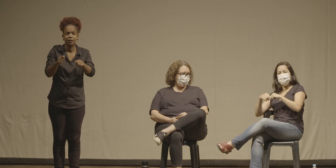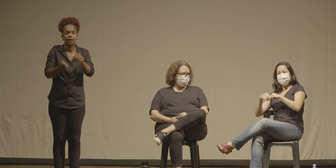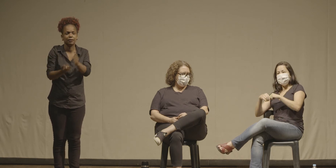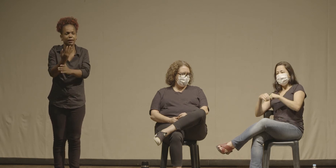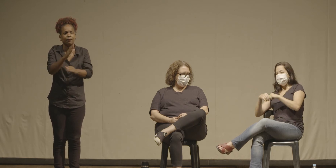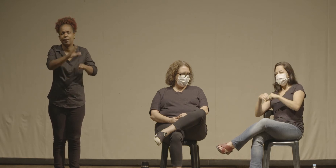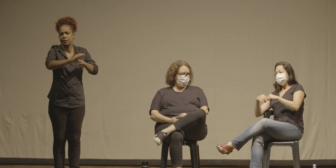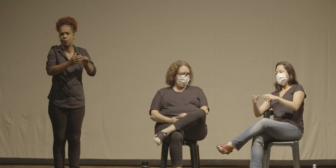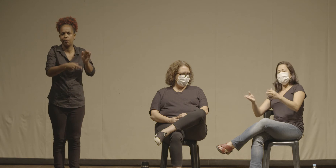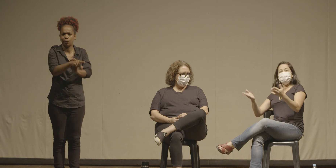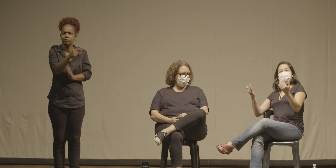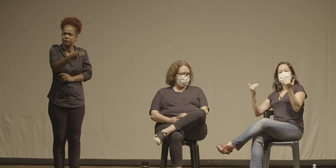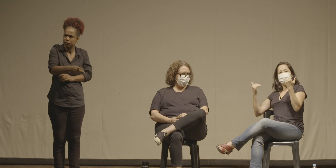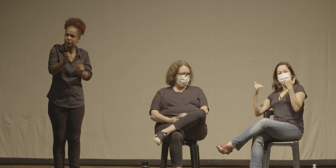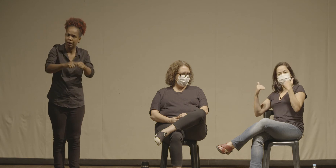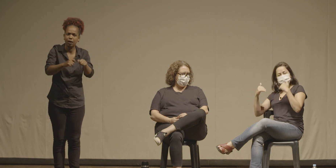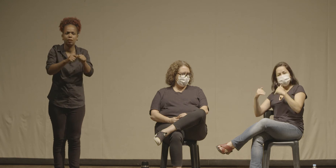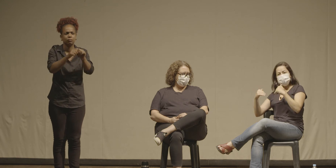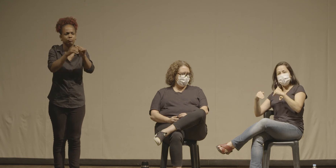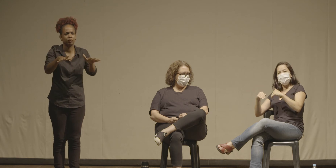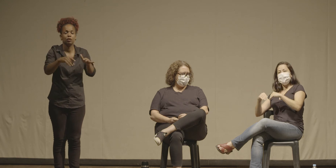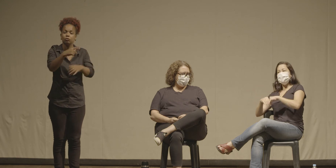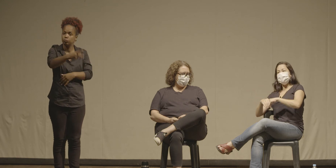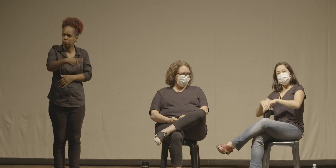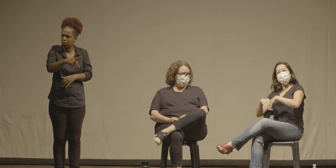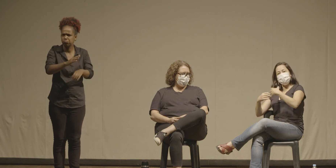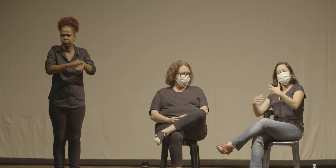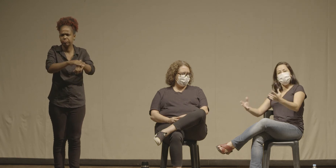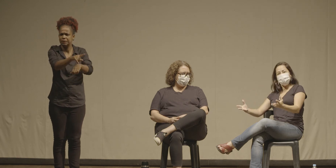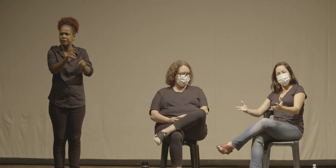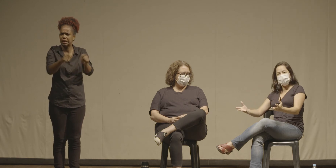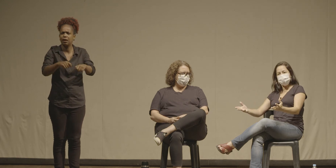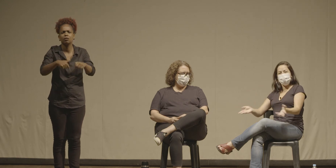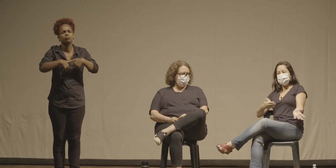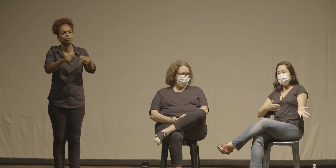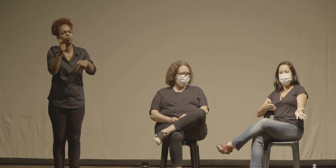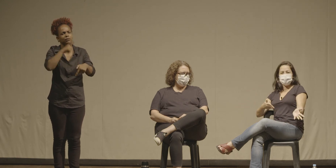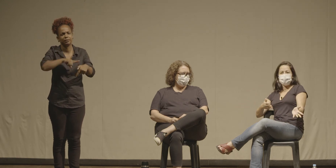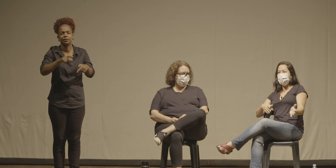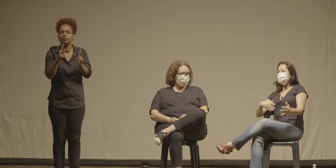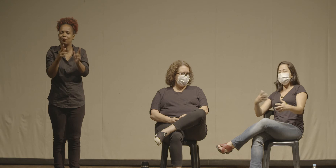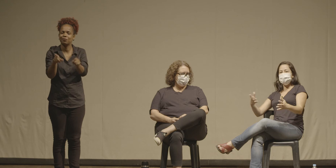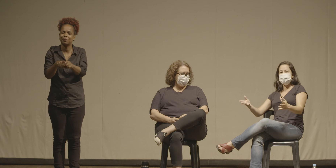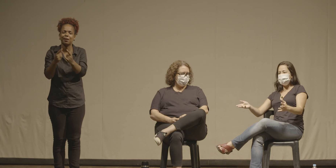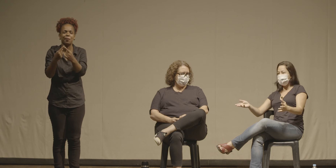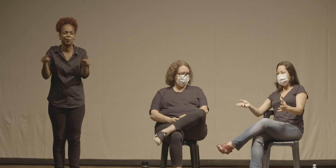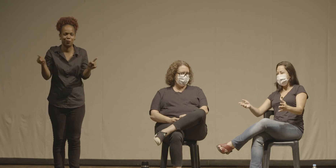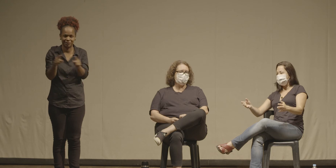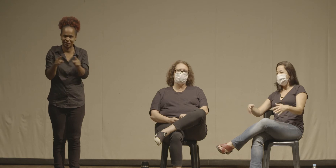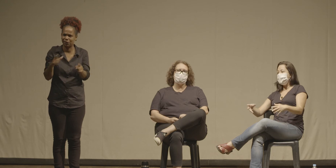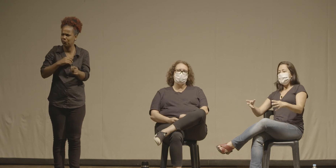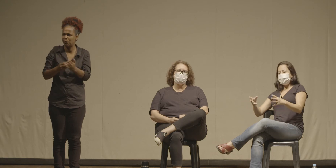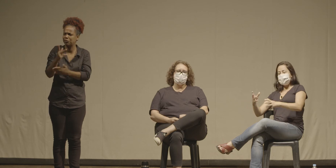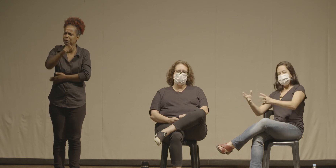seu, fazer uma divulgação sua e conquistar um público, como na música. Quantas pessoas a gente na